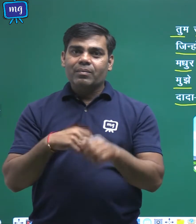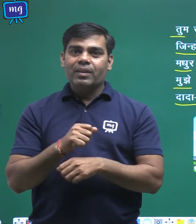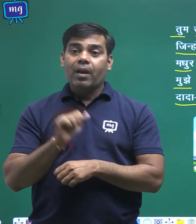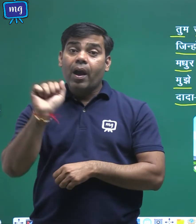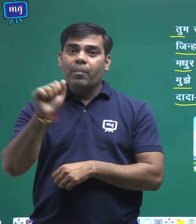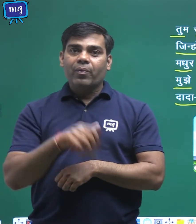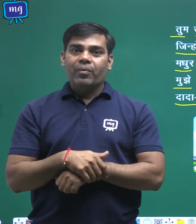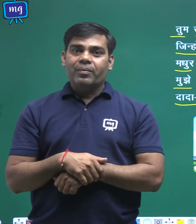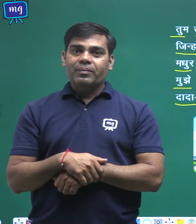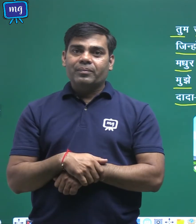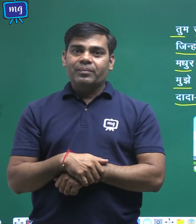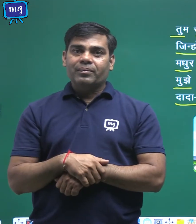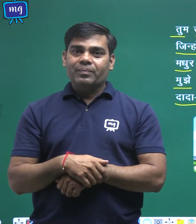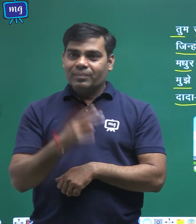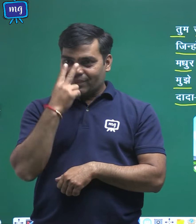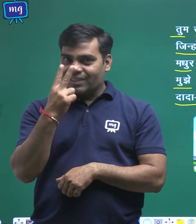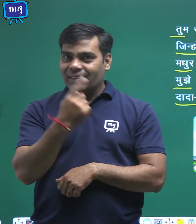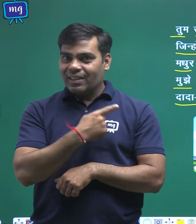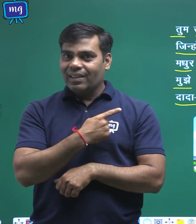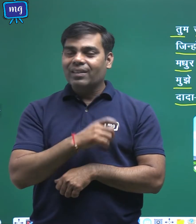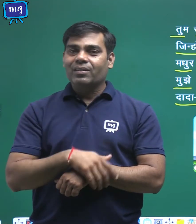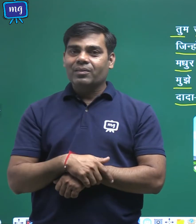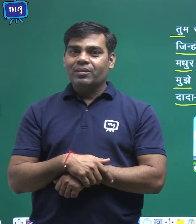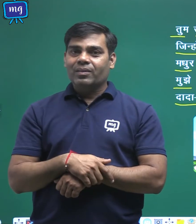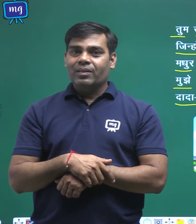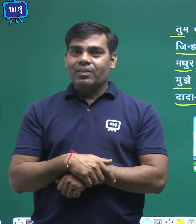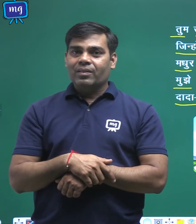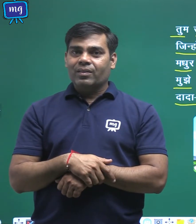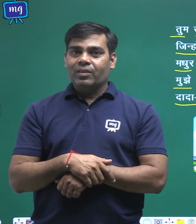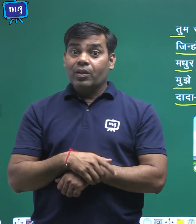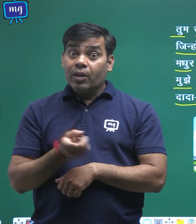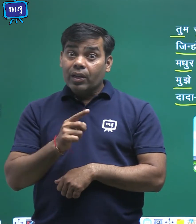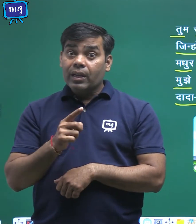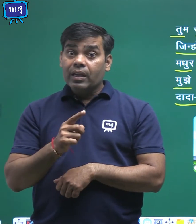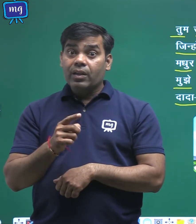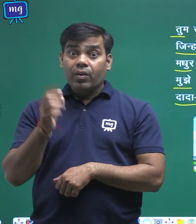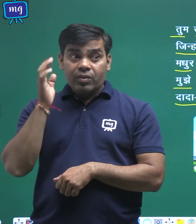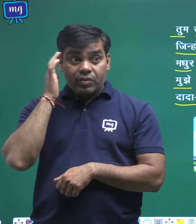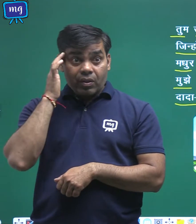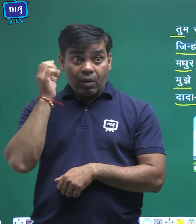आपको दिखाई दे रही है कि चालाक लोमड़